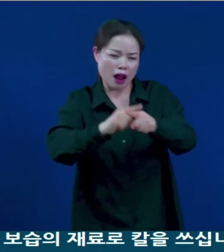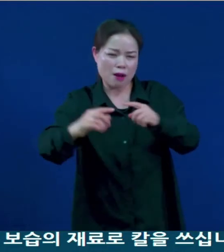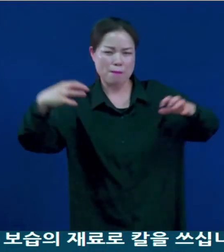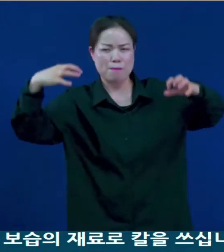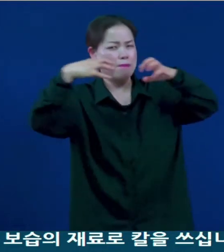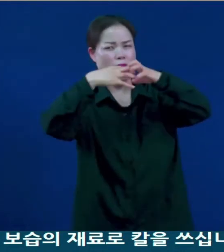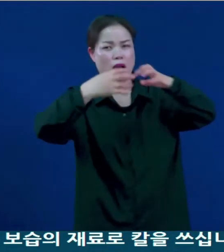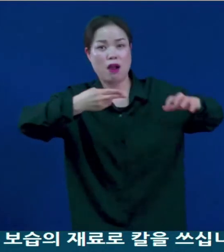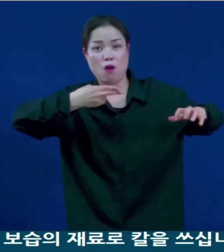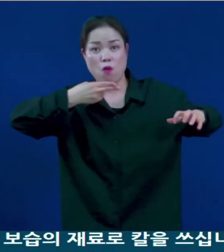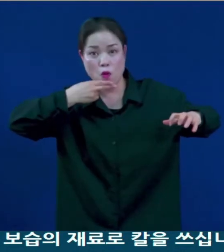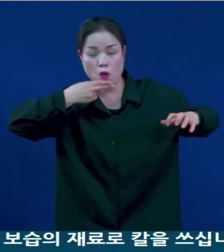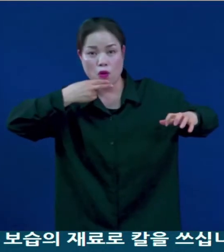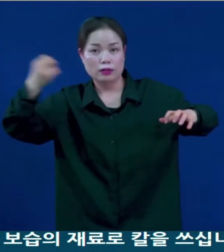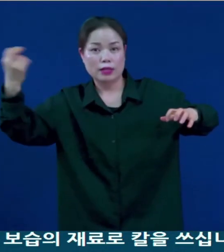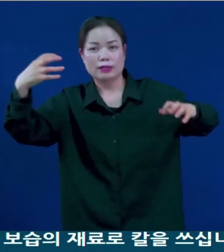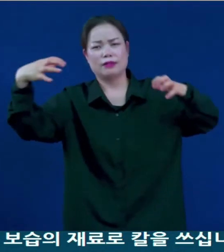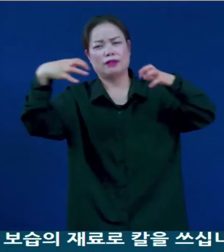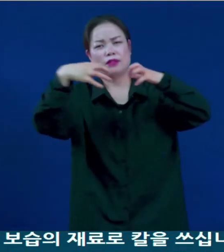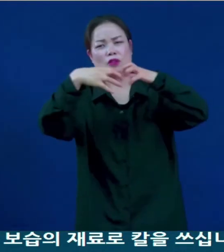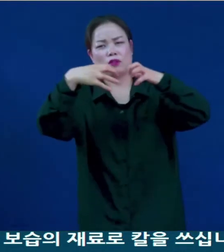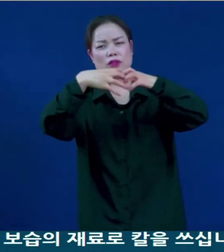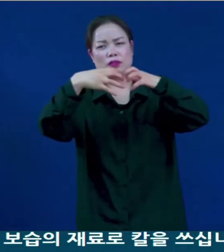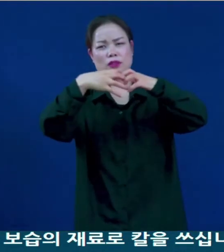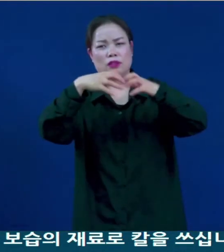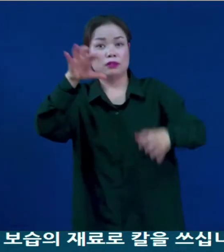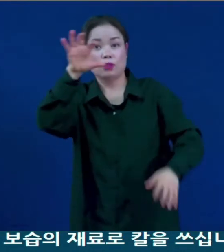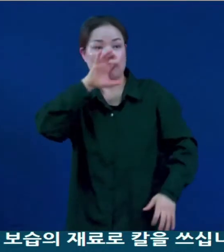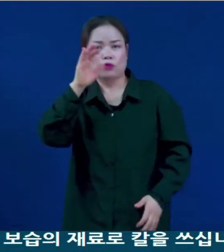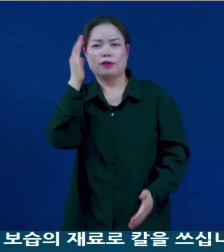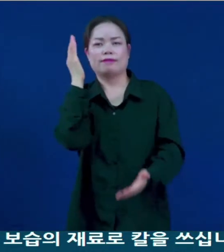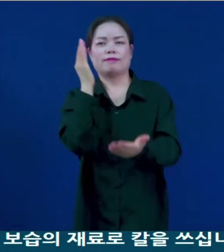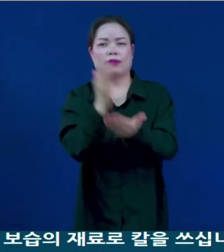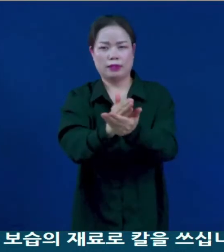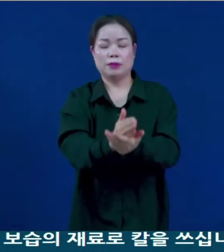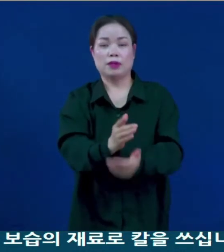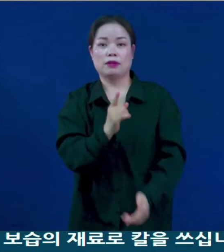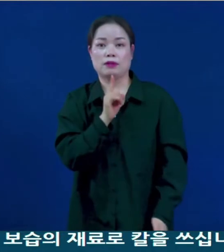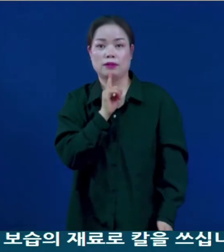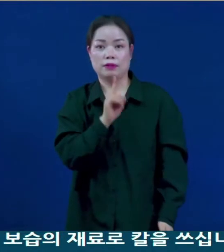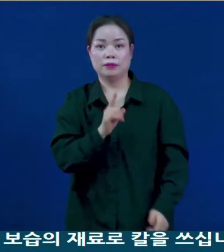아니하며 다시는 전쟁을 연습도 하지 않게 될 것이다.